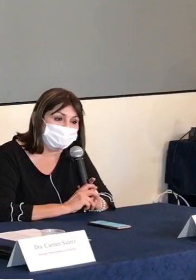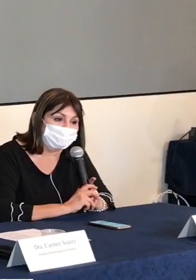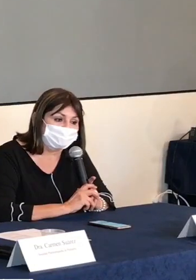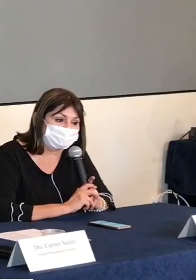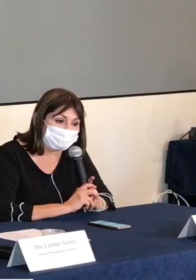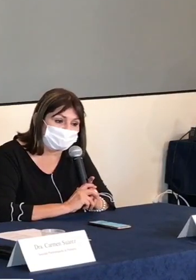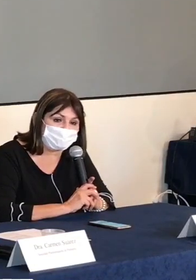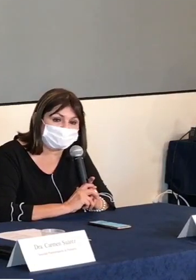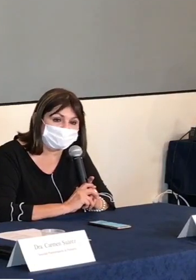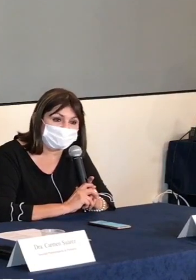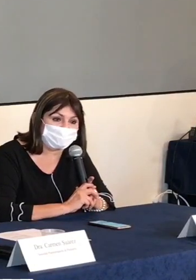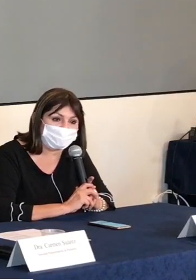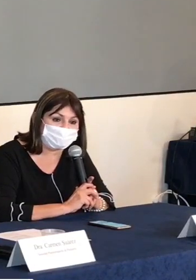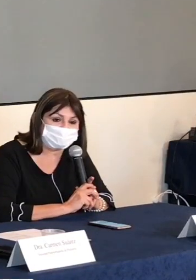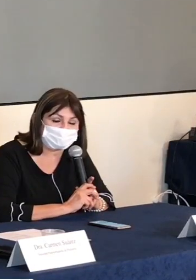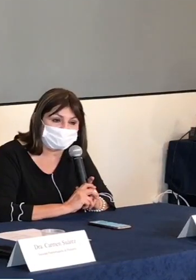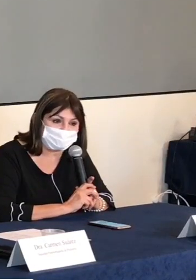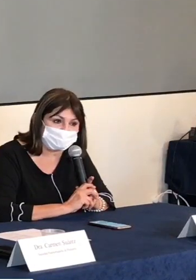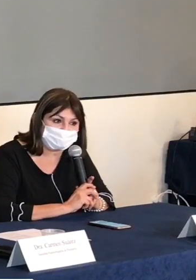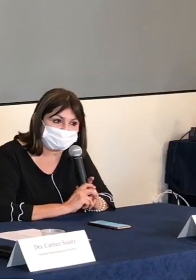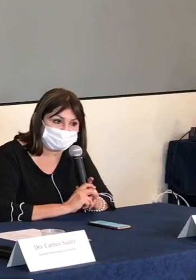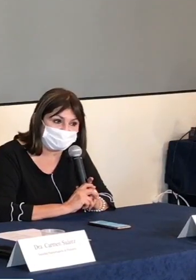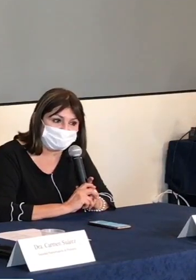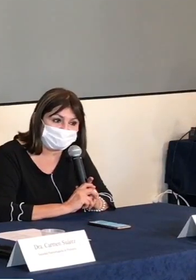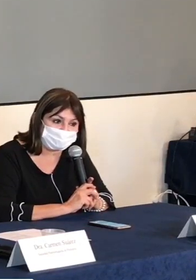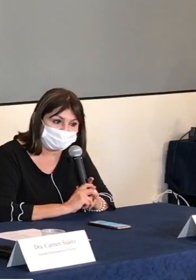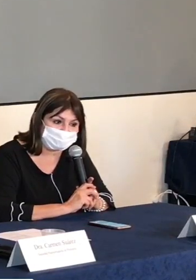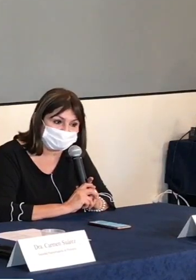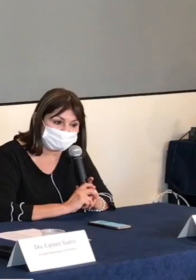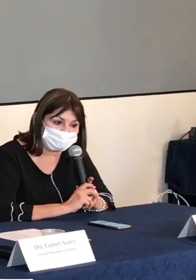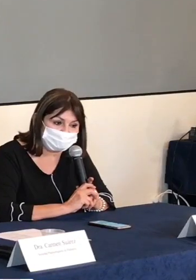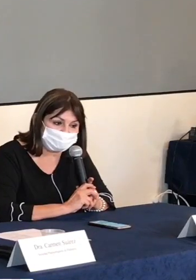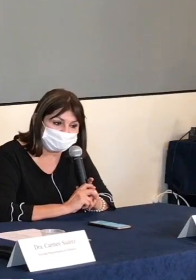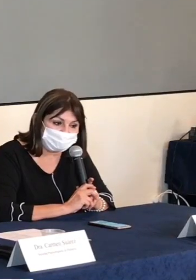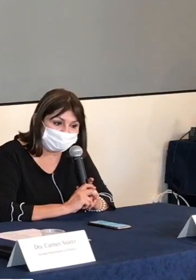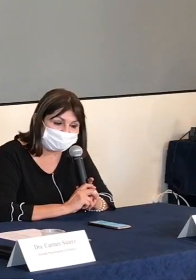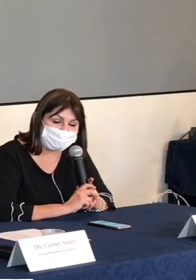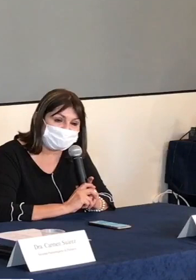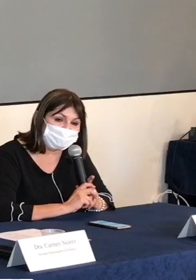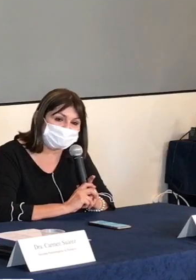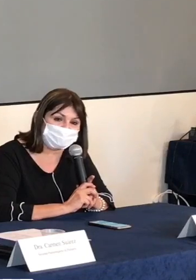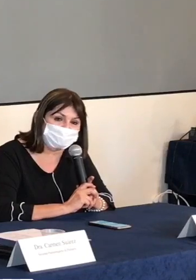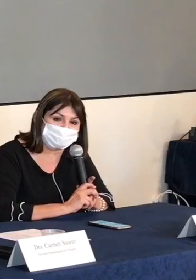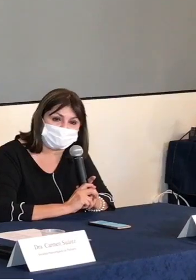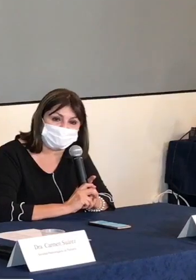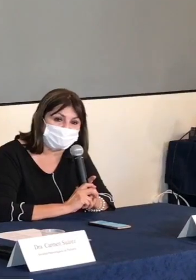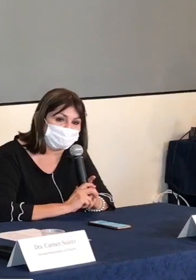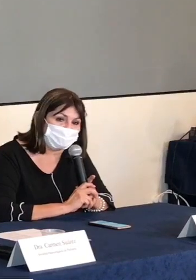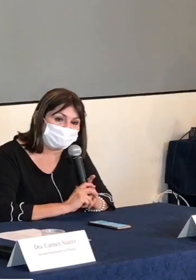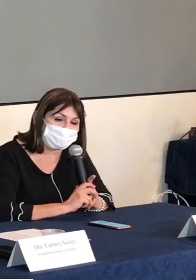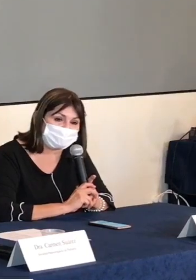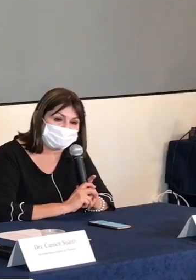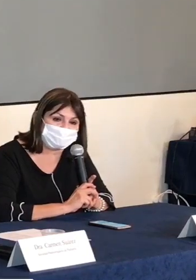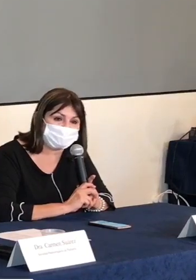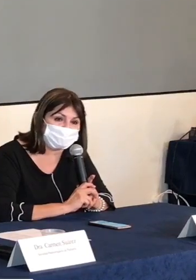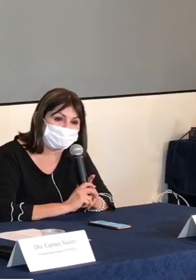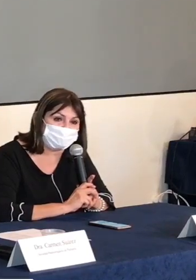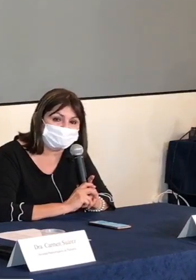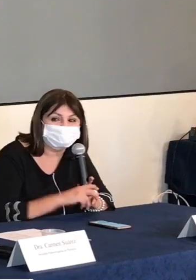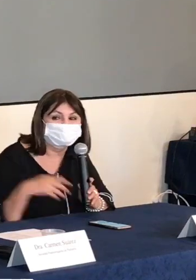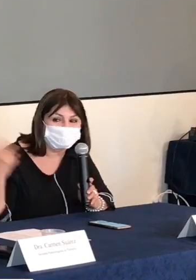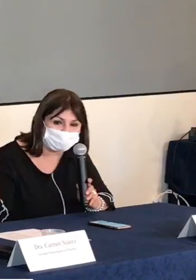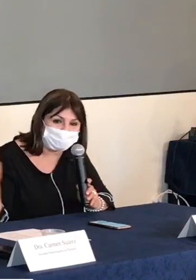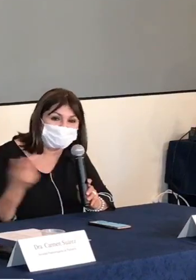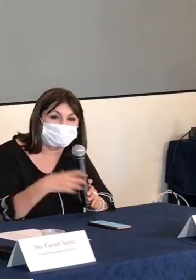refuerzo. Seguimos haciendo el llamado a los padres que tengan esta conversación con los pediatras de sus